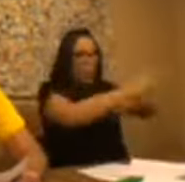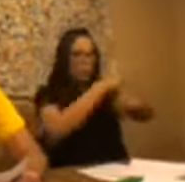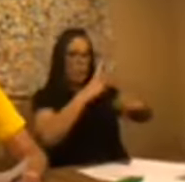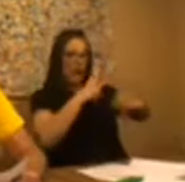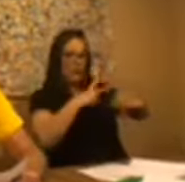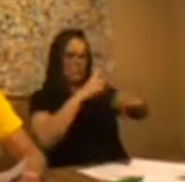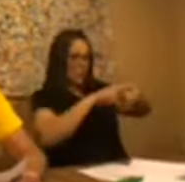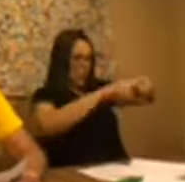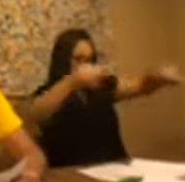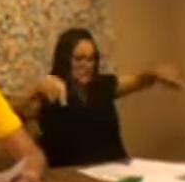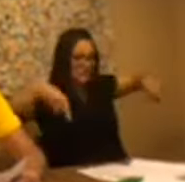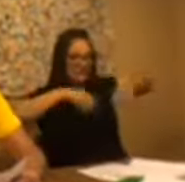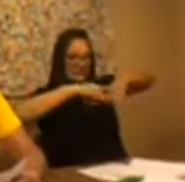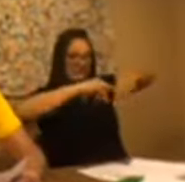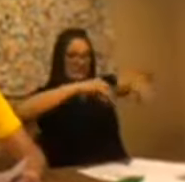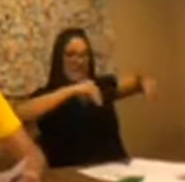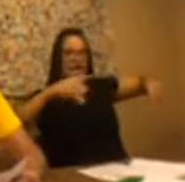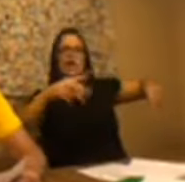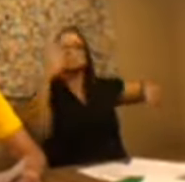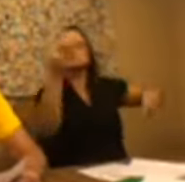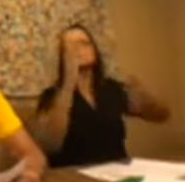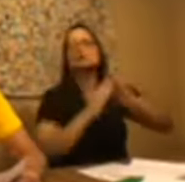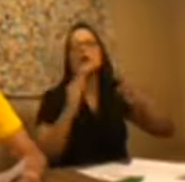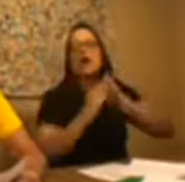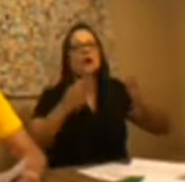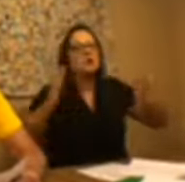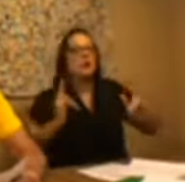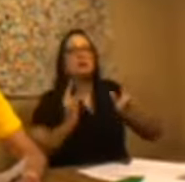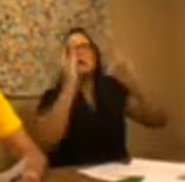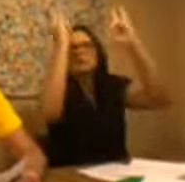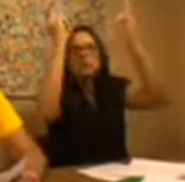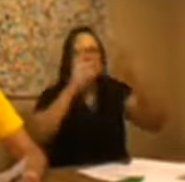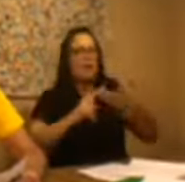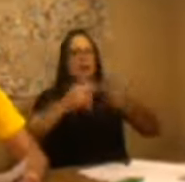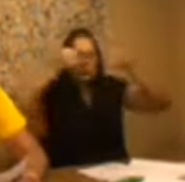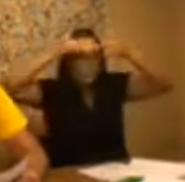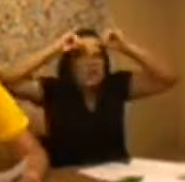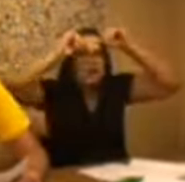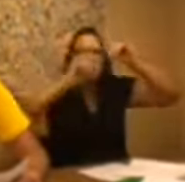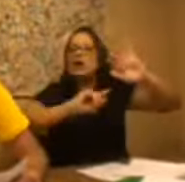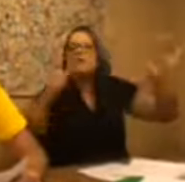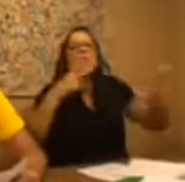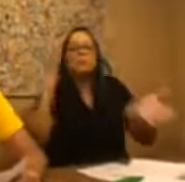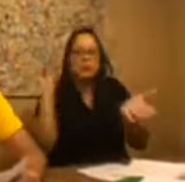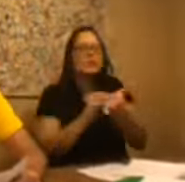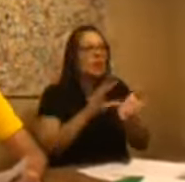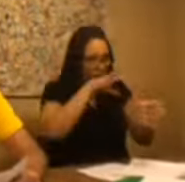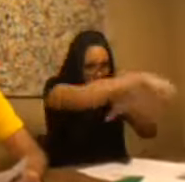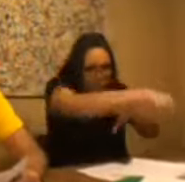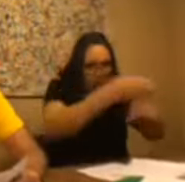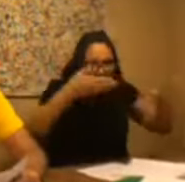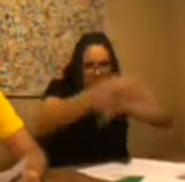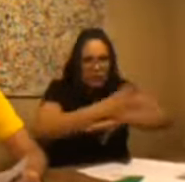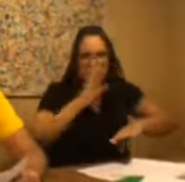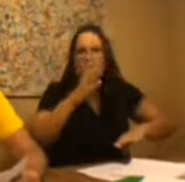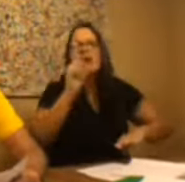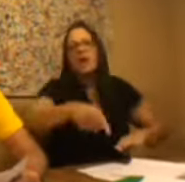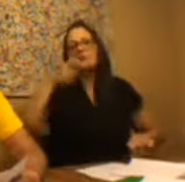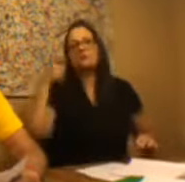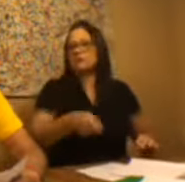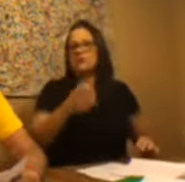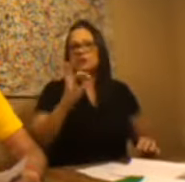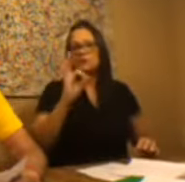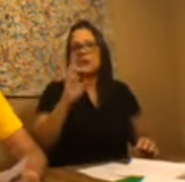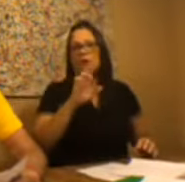propriedade privada e invadiu sua casa do apartamento a chave está fazendo isso é terrorismo ponto final a uma onda uma das